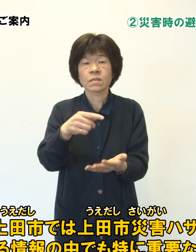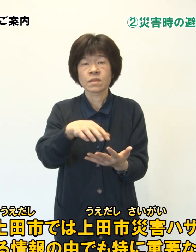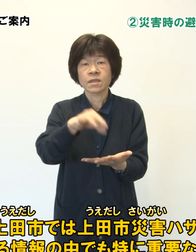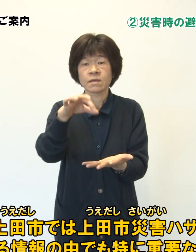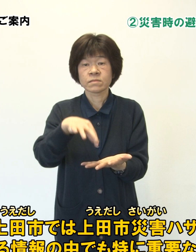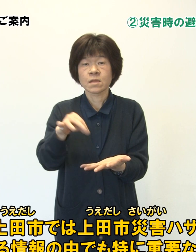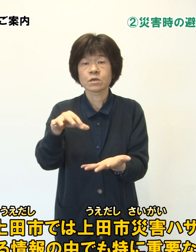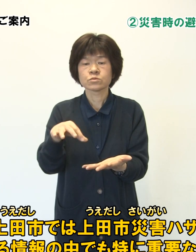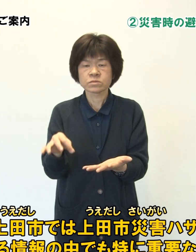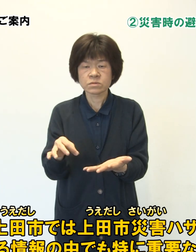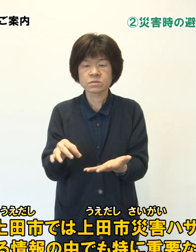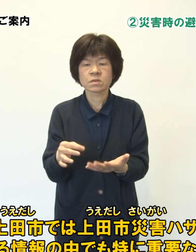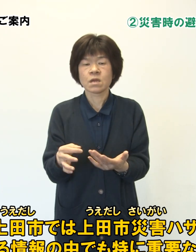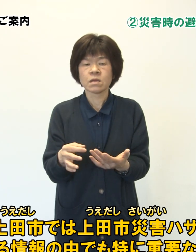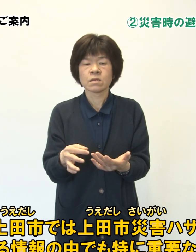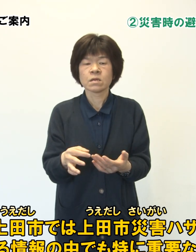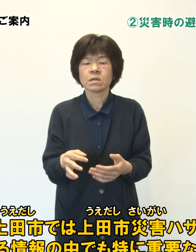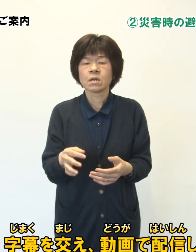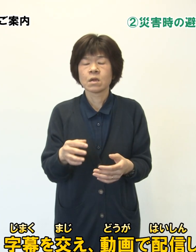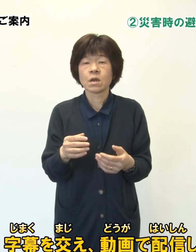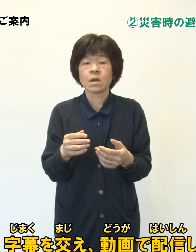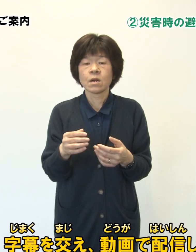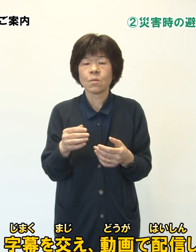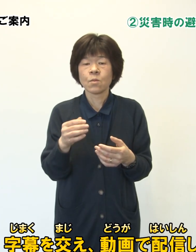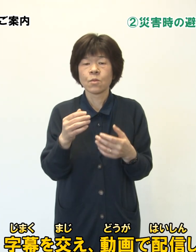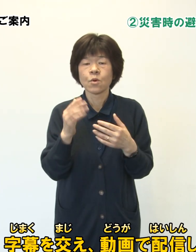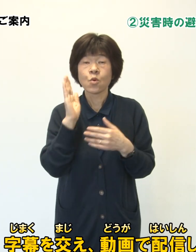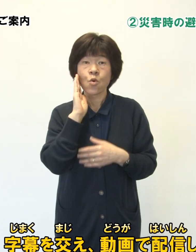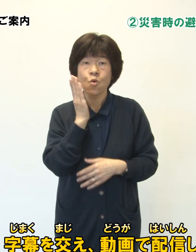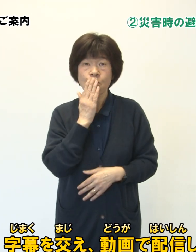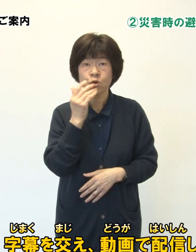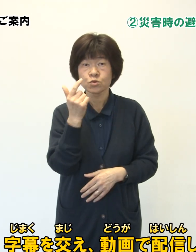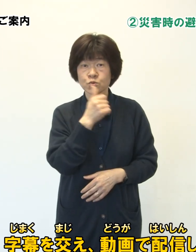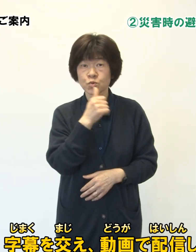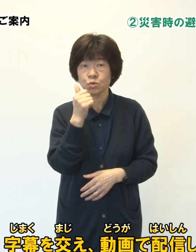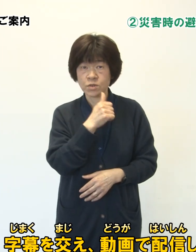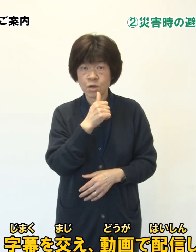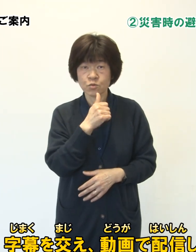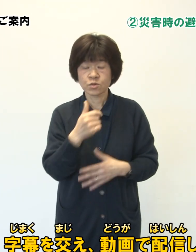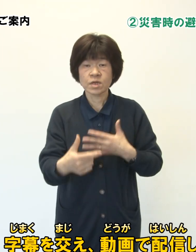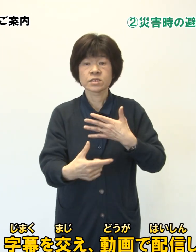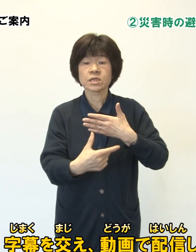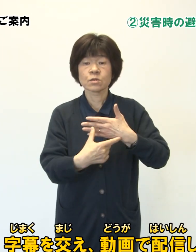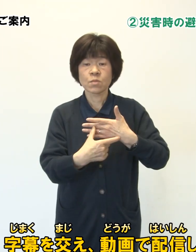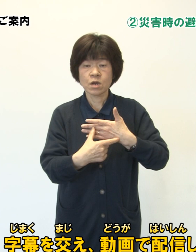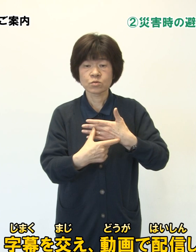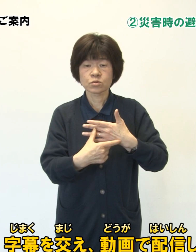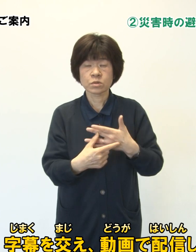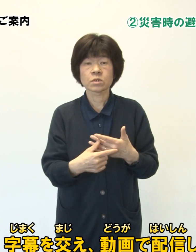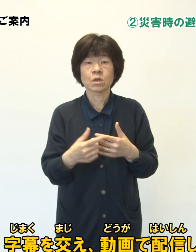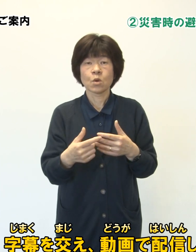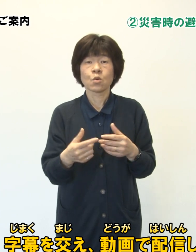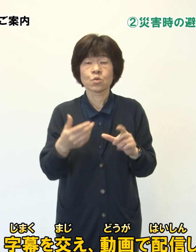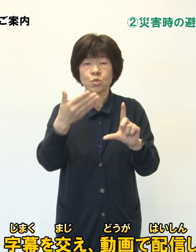に重要なものについて、ろう通訳、字幕を交え動画で配信しています。